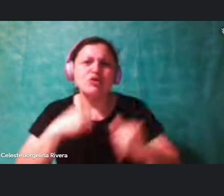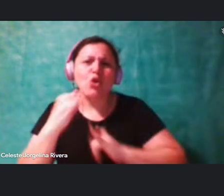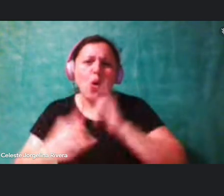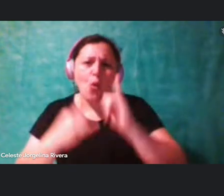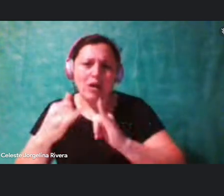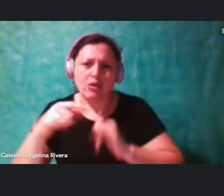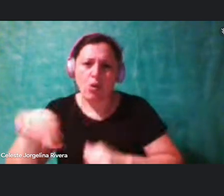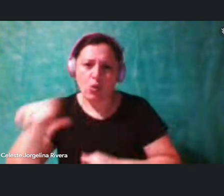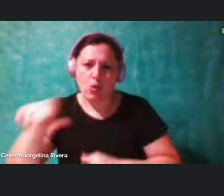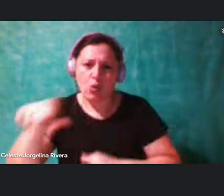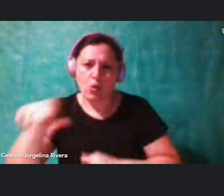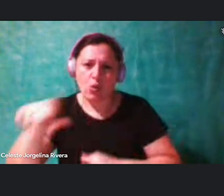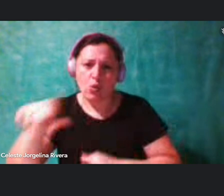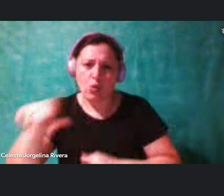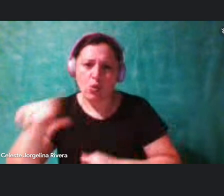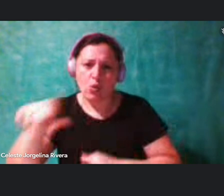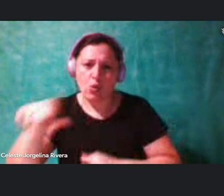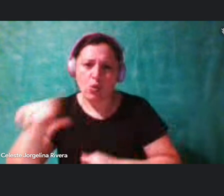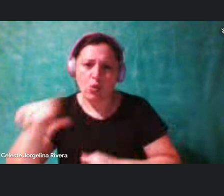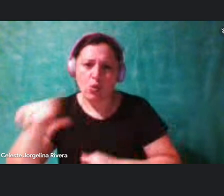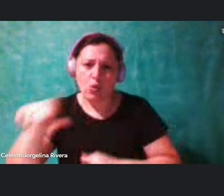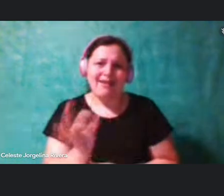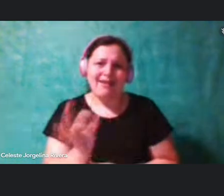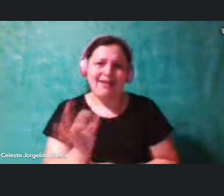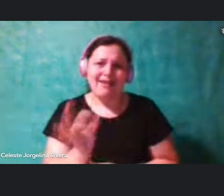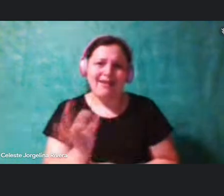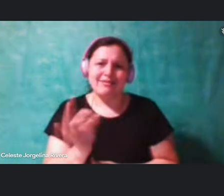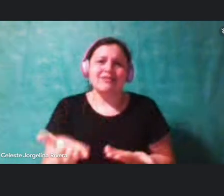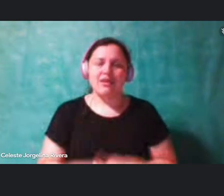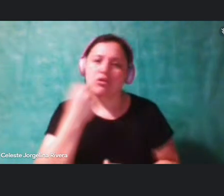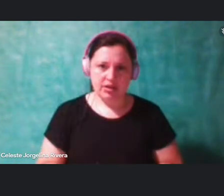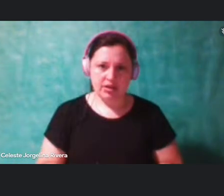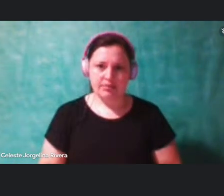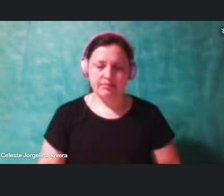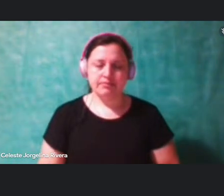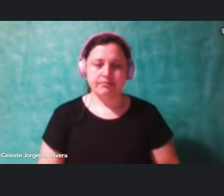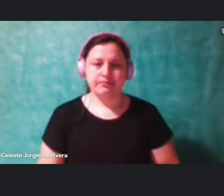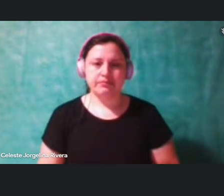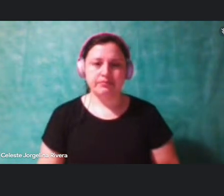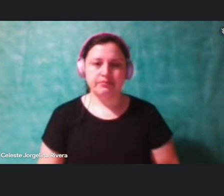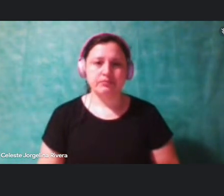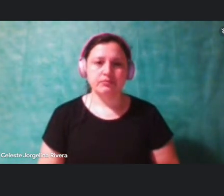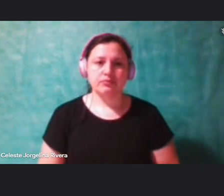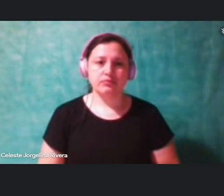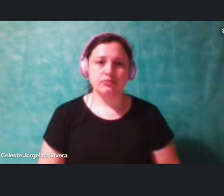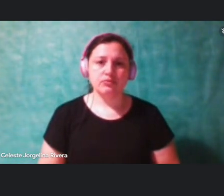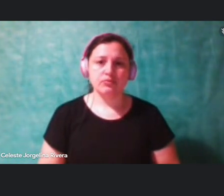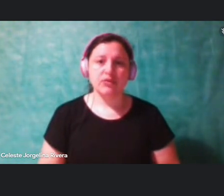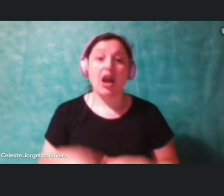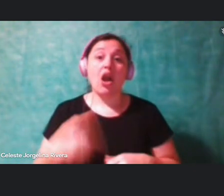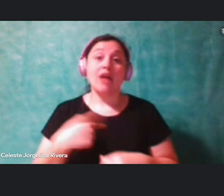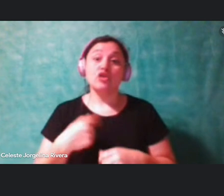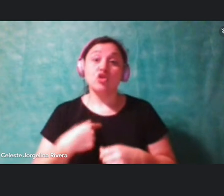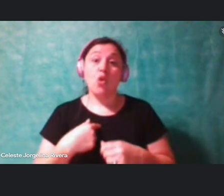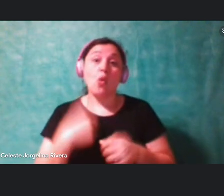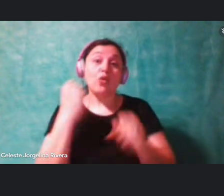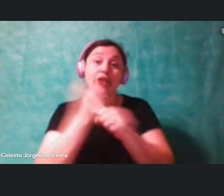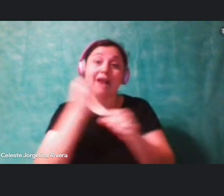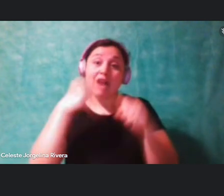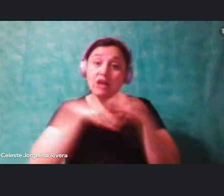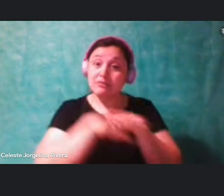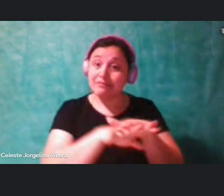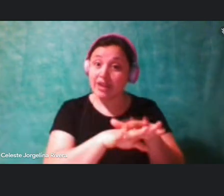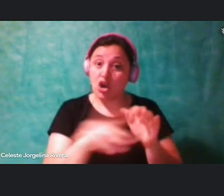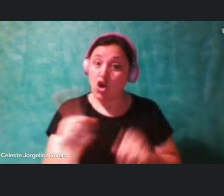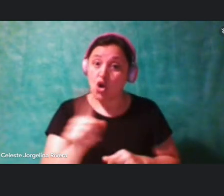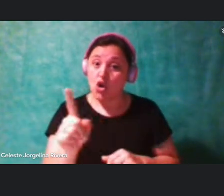Entonces, no hago un trabajo integrador porque falta esta consolidación con esta